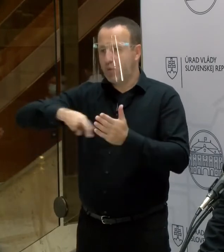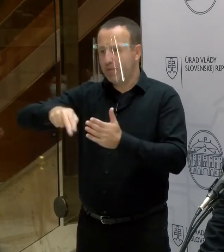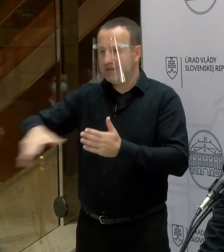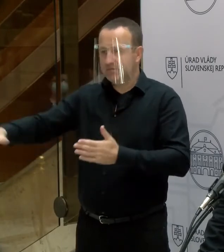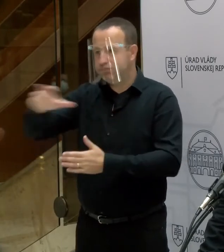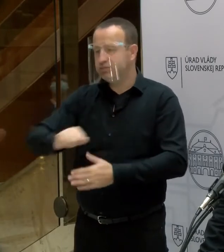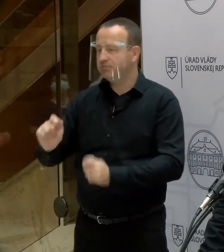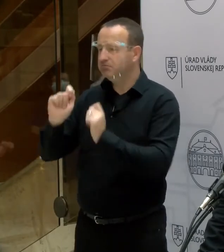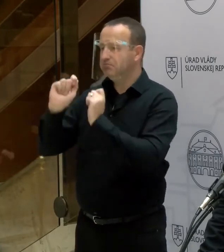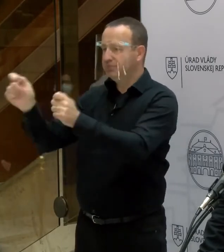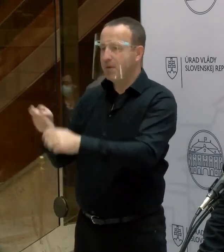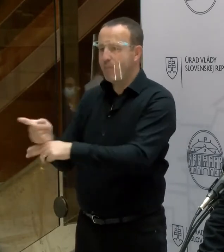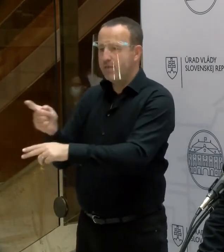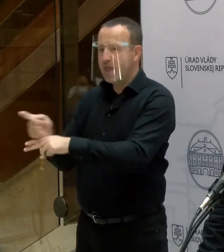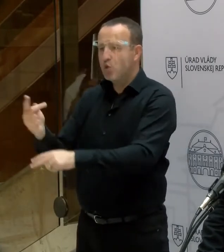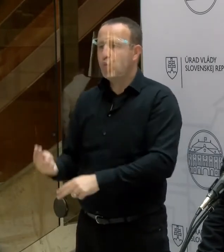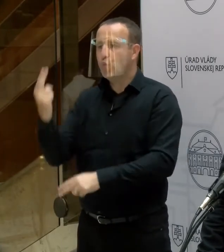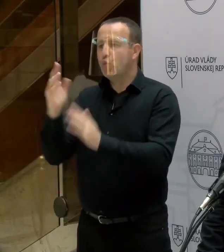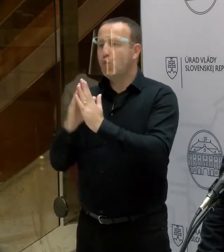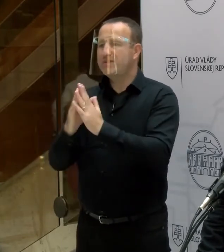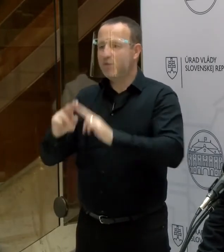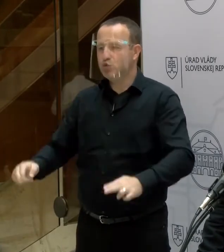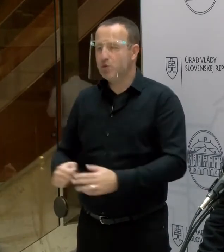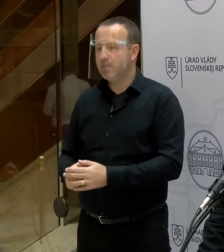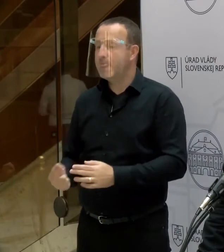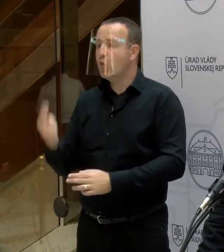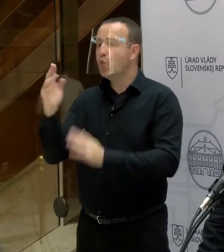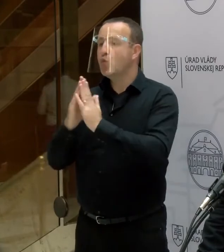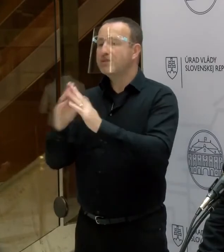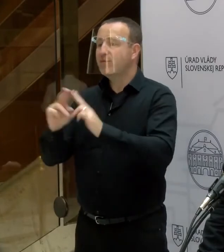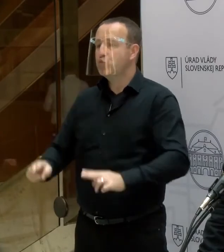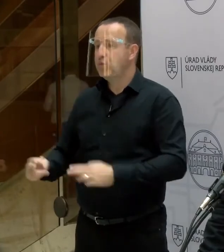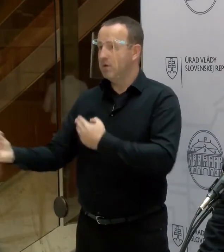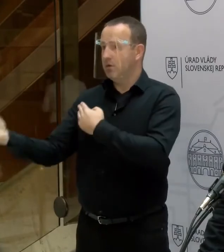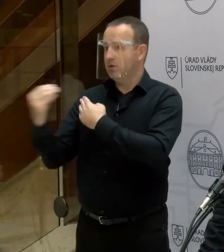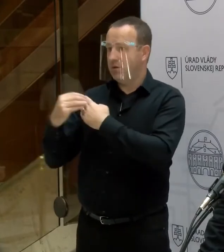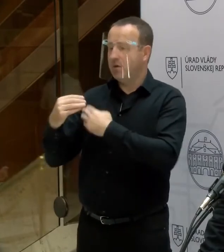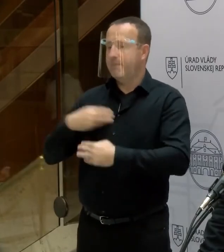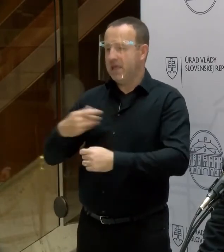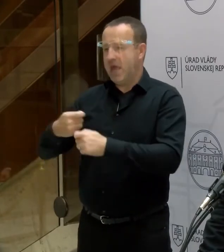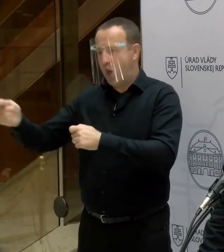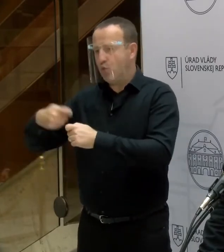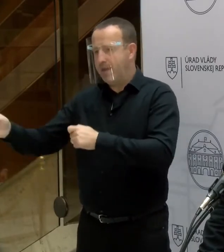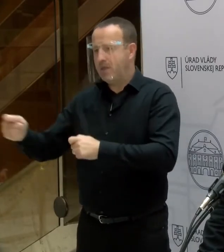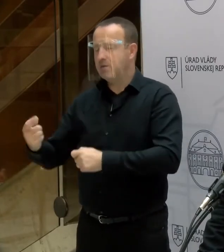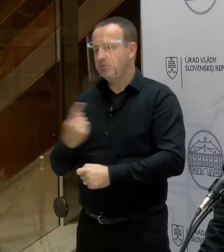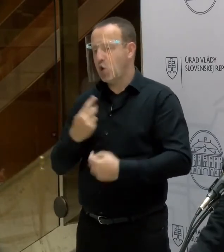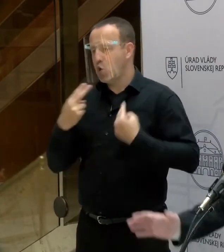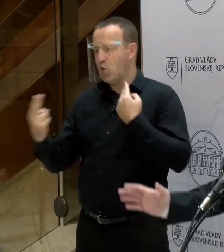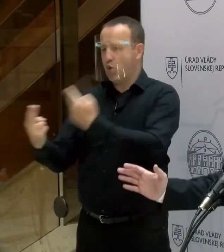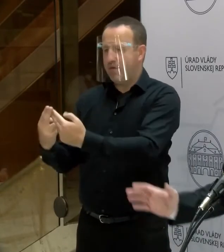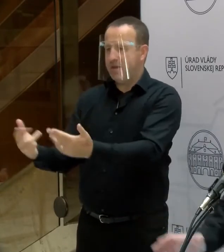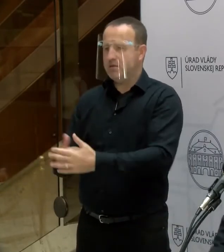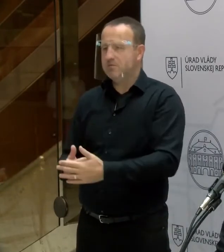aj v minulosti. Ak nás ústavný súd vyzve, budeme argumentovať, dáme k tomu svoje stanovisko, tak ako doteraz vždy v minulosti